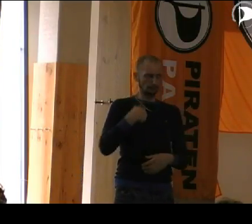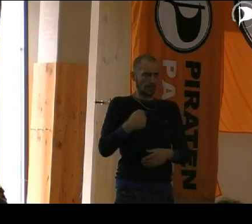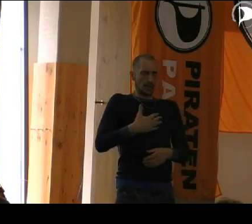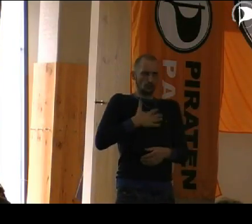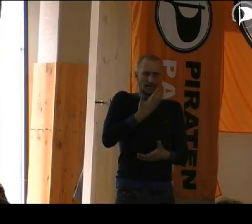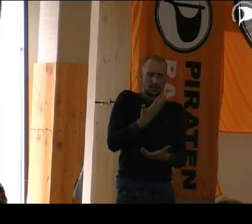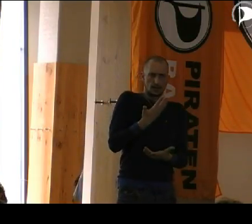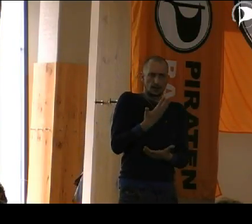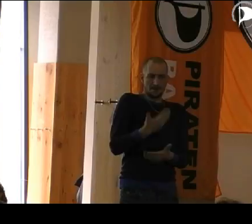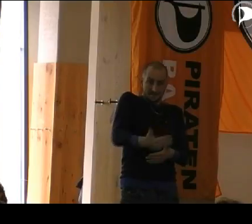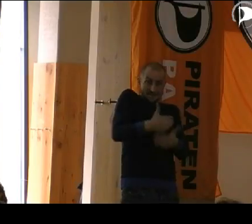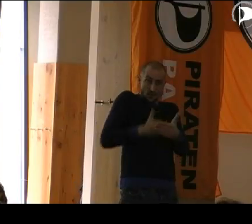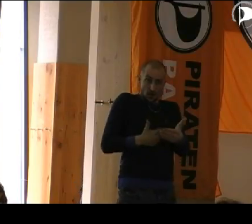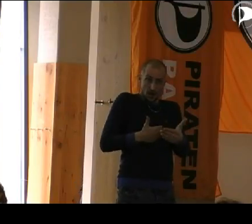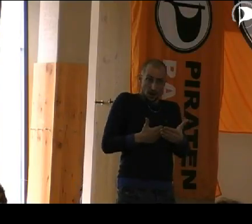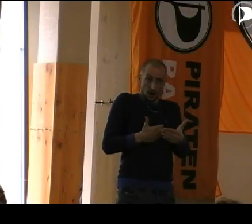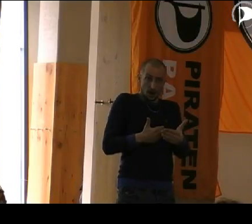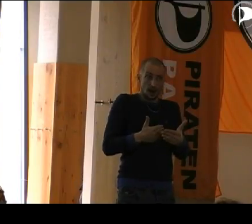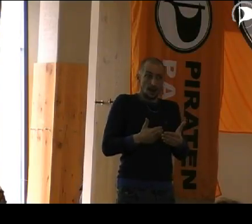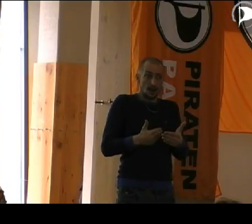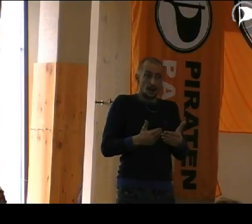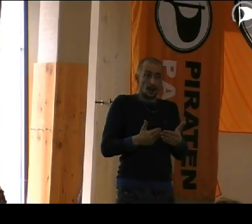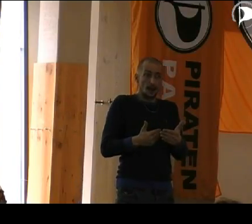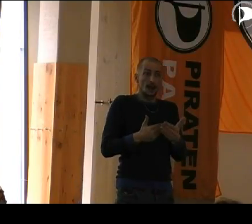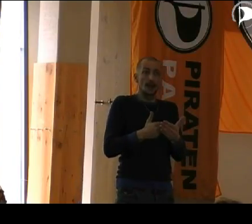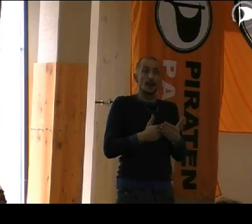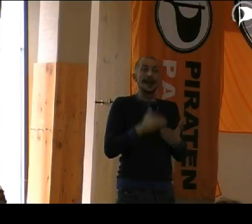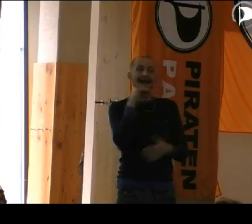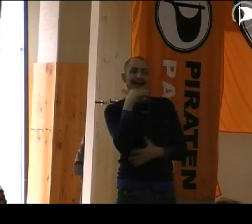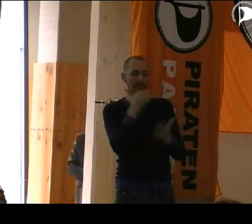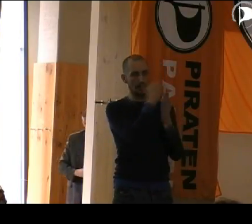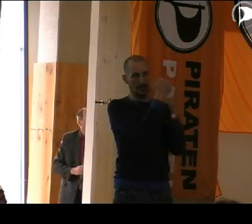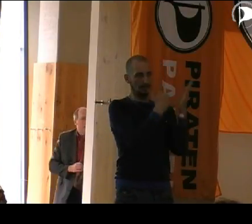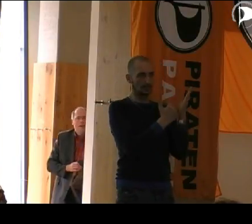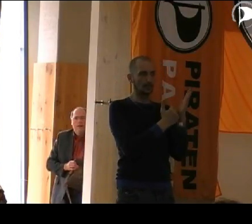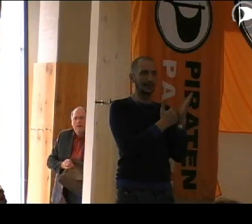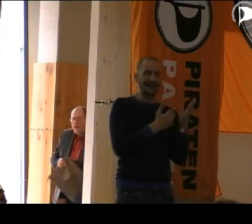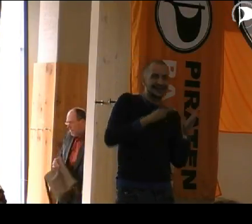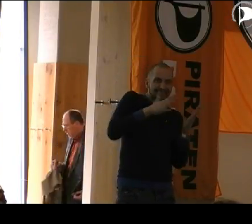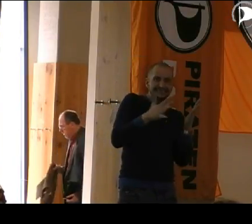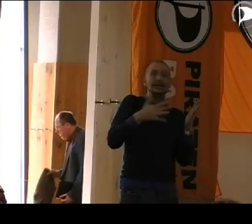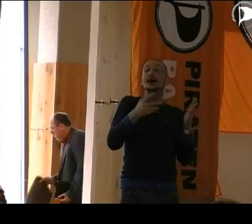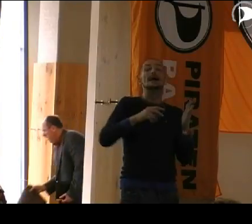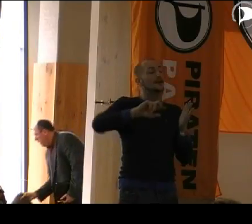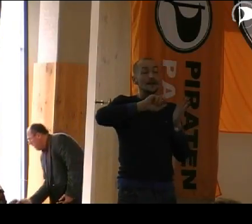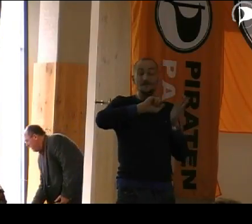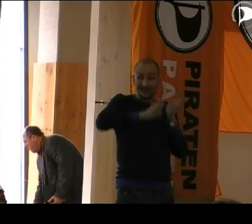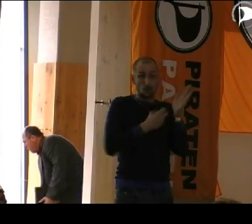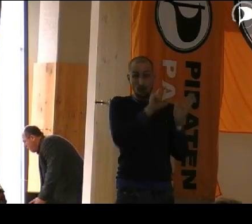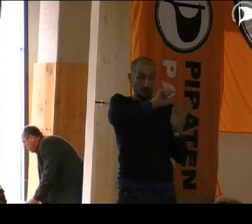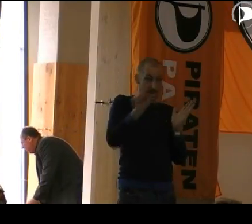geocache eine geschlossene rednerliste hatten und ja er wechselt und sich riesig über dieses thema noch mal reden aber